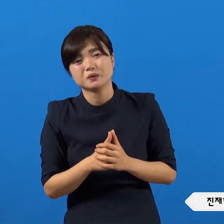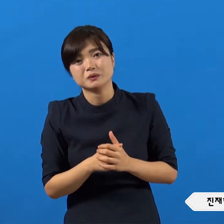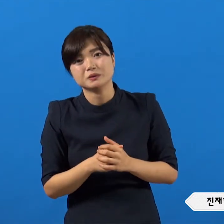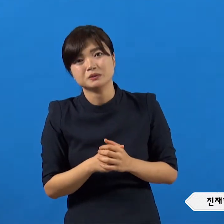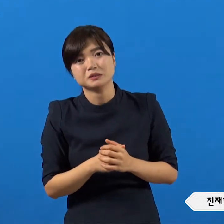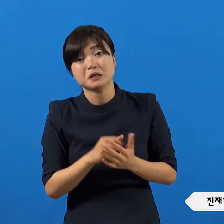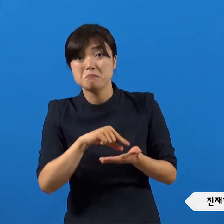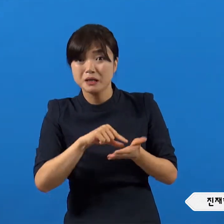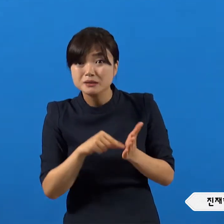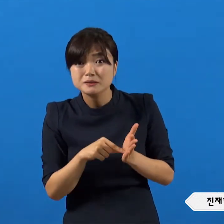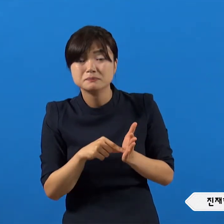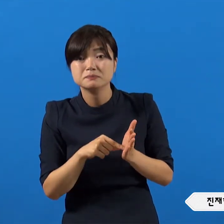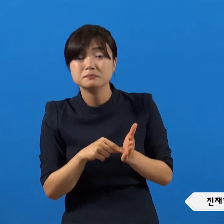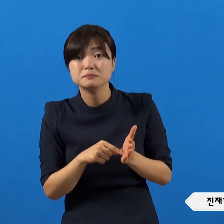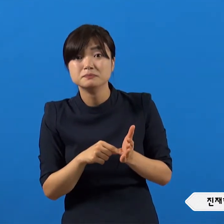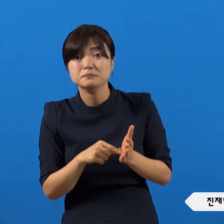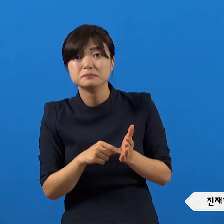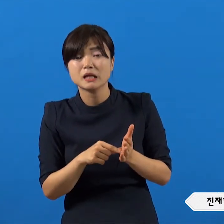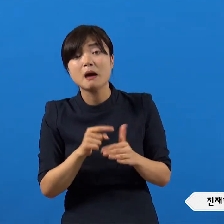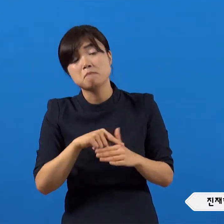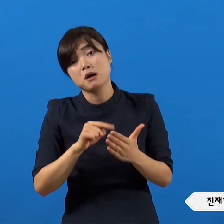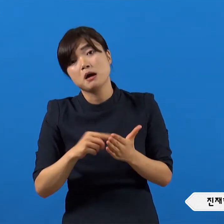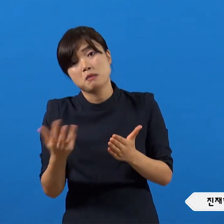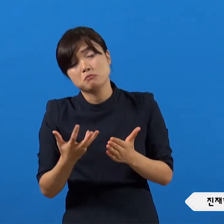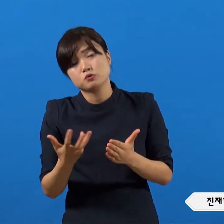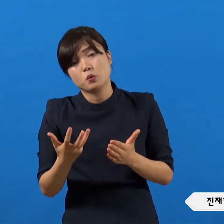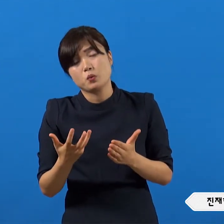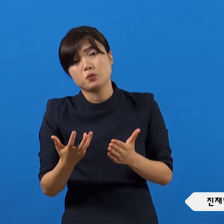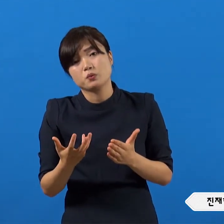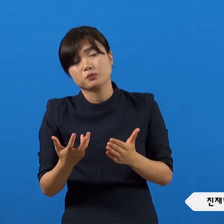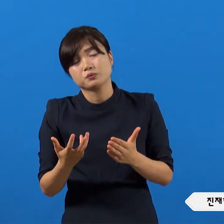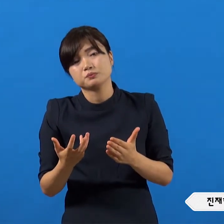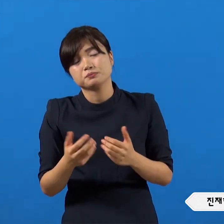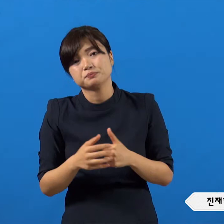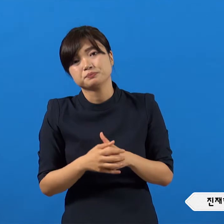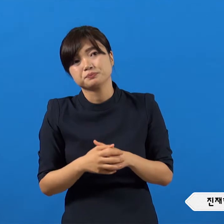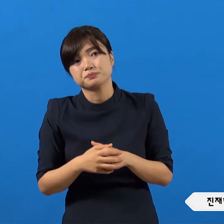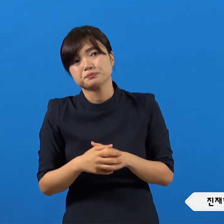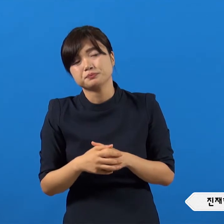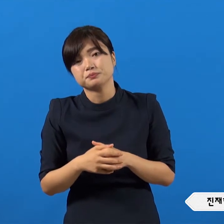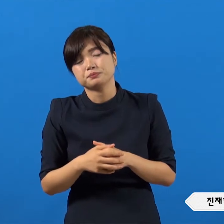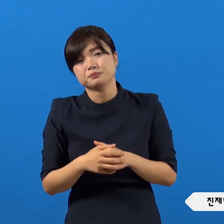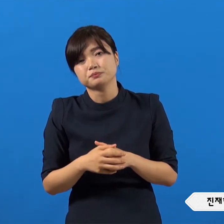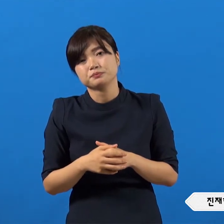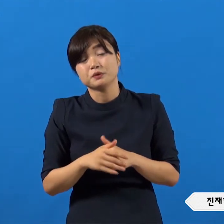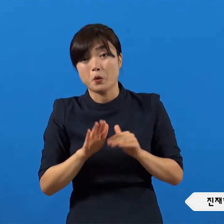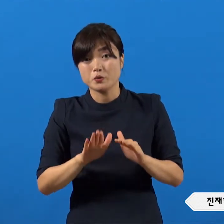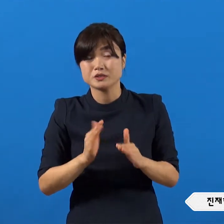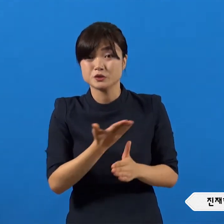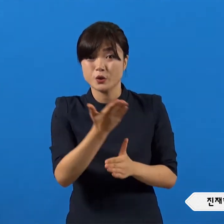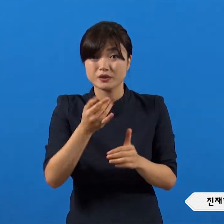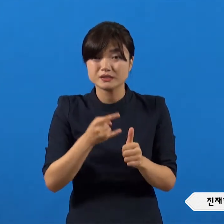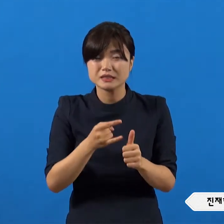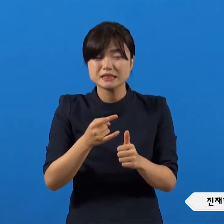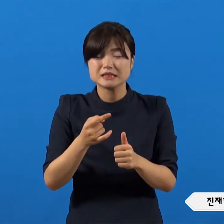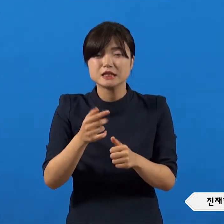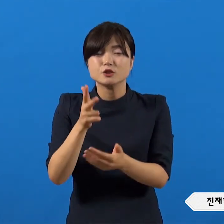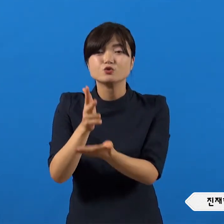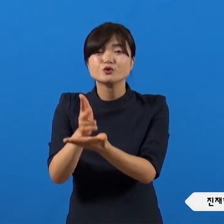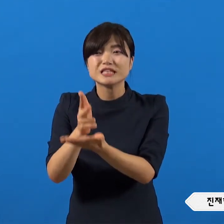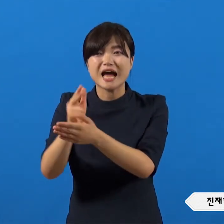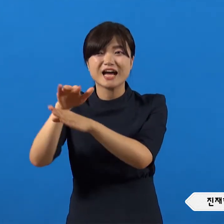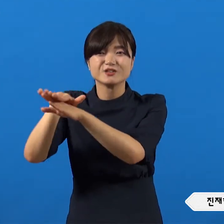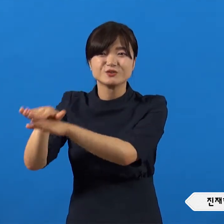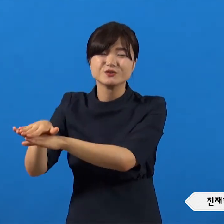그것만큼 마음 아프고 두려운 것은 없습니다. 오늘 저희들이 주차 두기고를 통해서